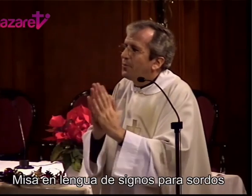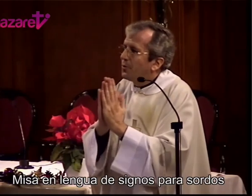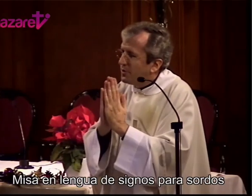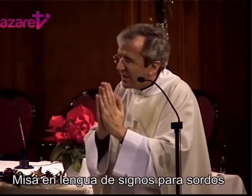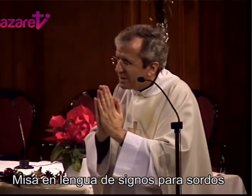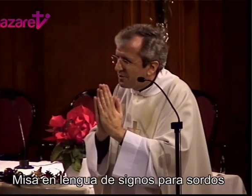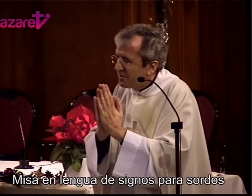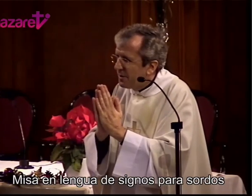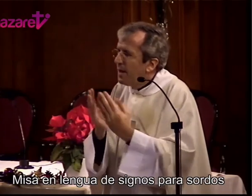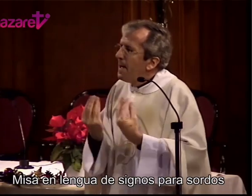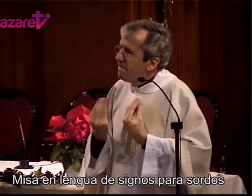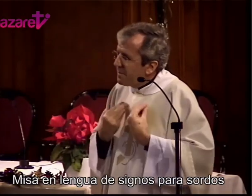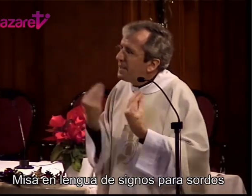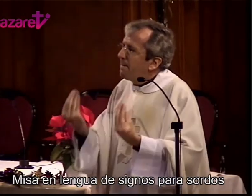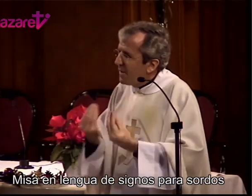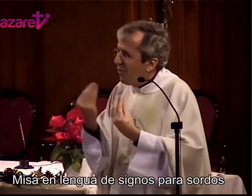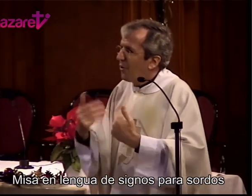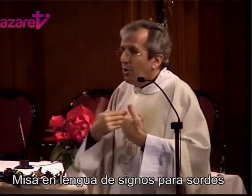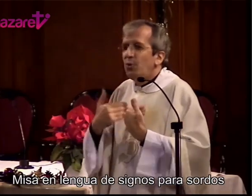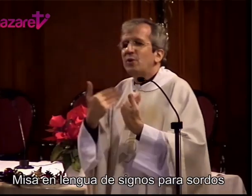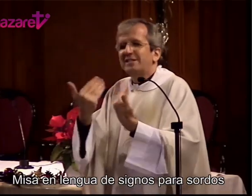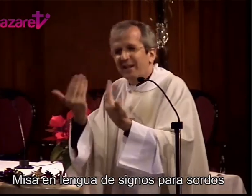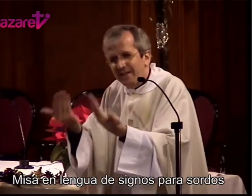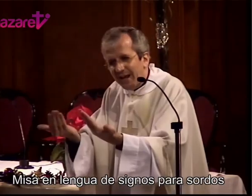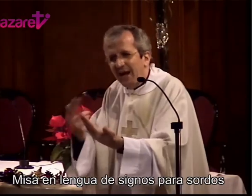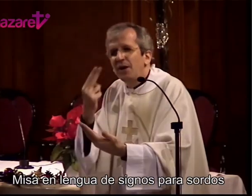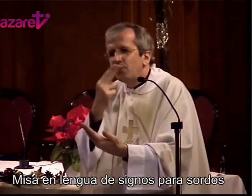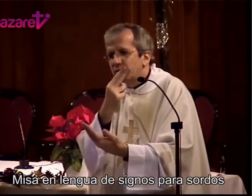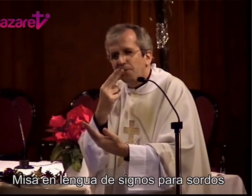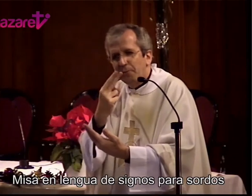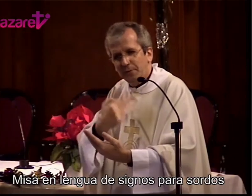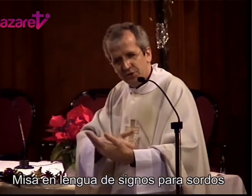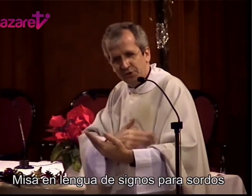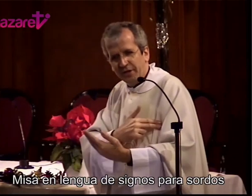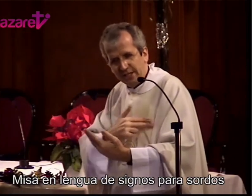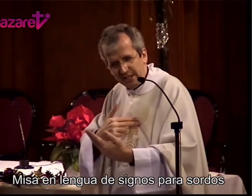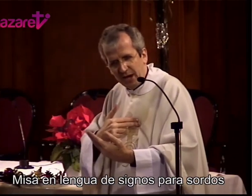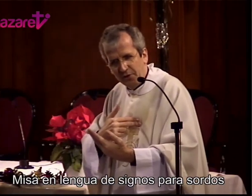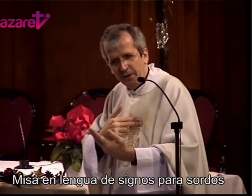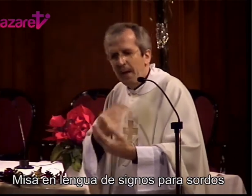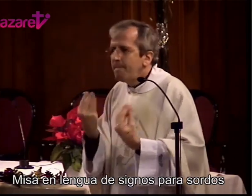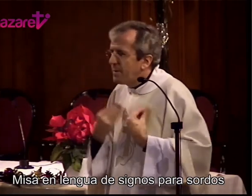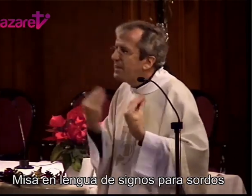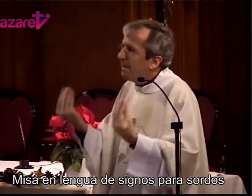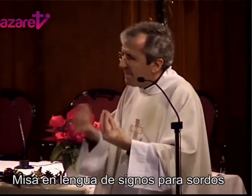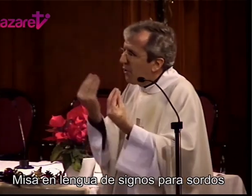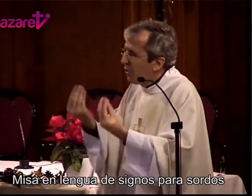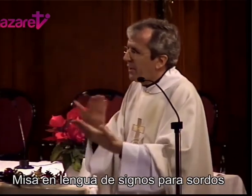de oración, vivir mejor nuestra entrega, nuestro compromiso cristiano, vivir mejor